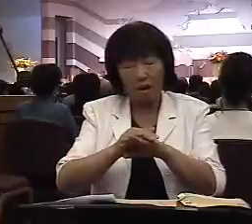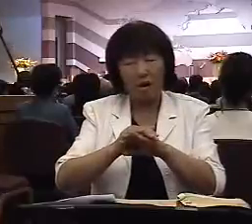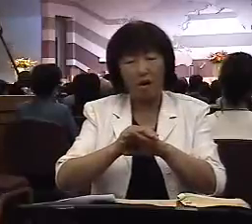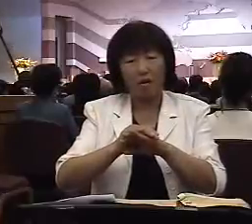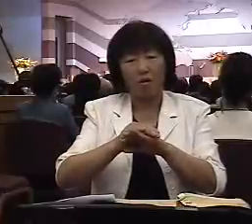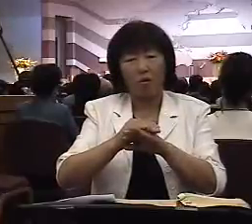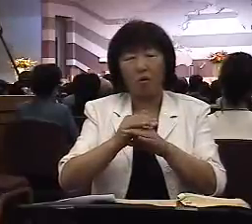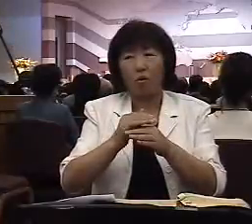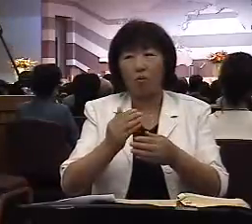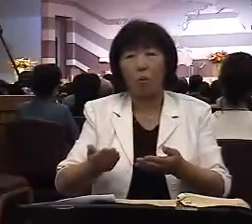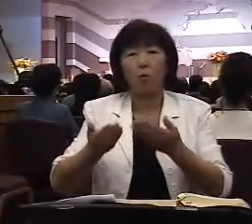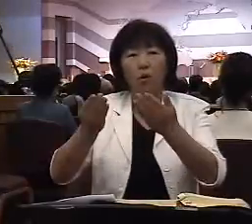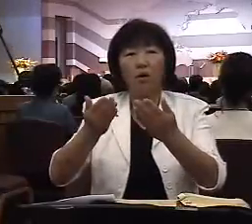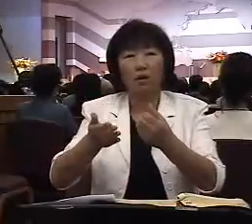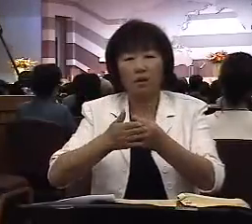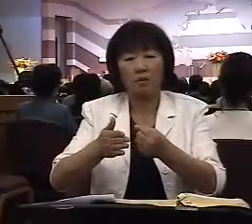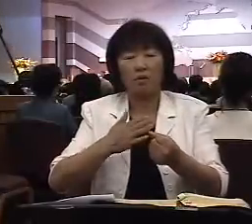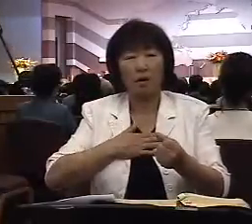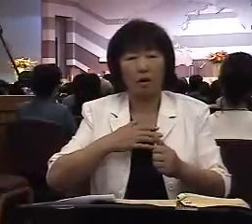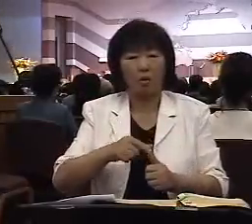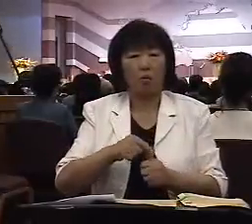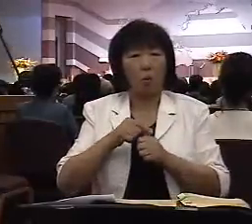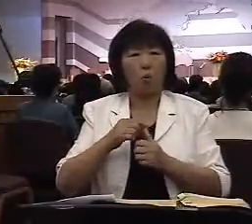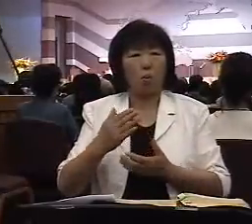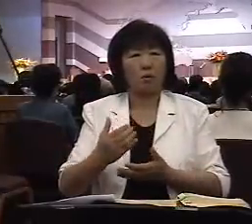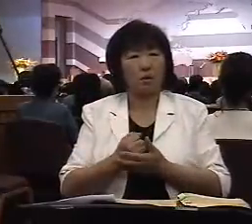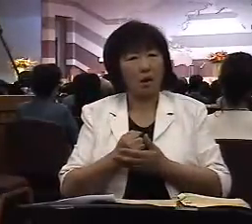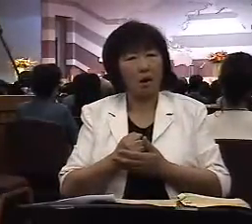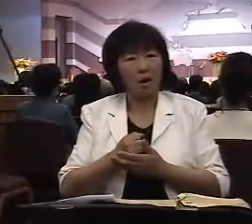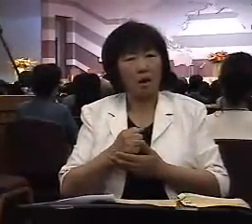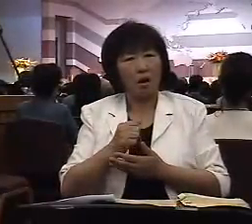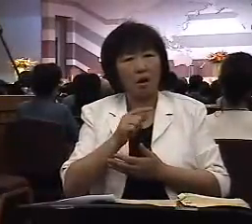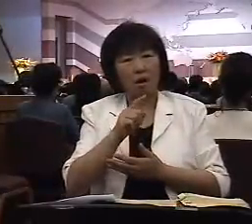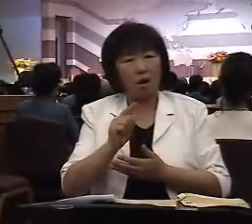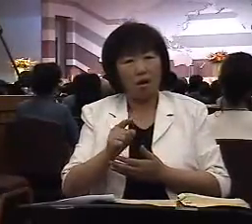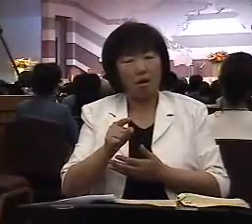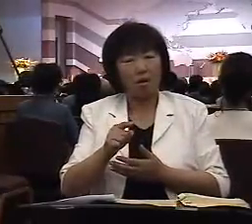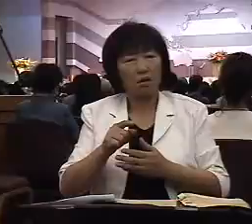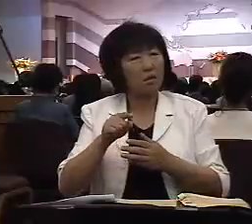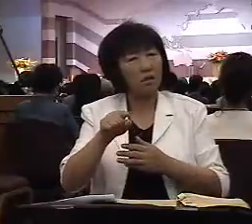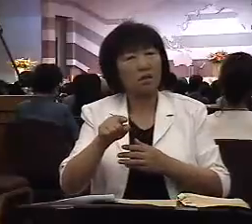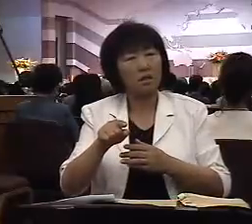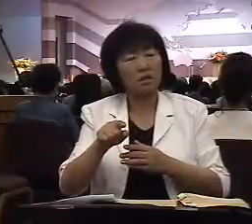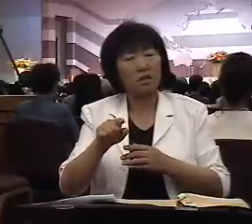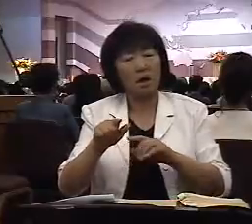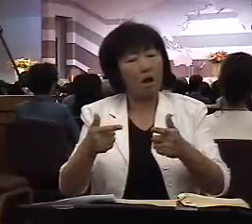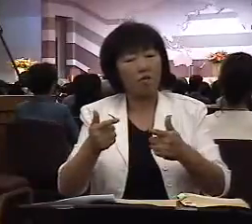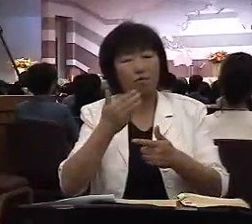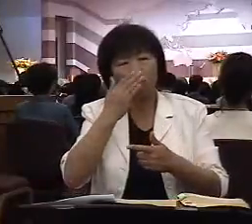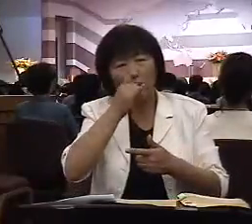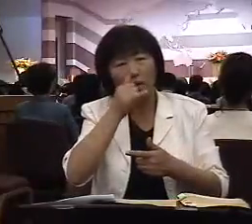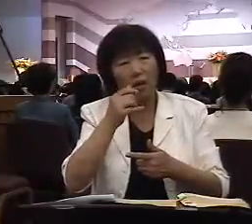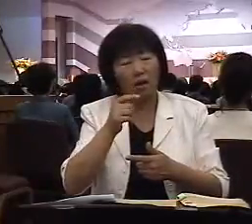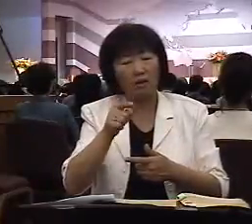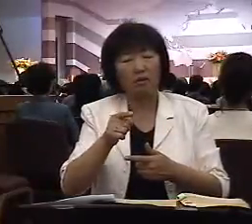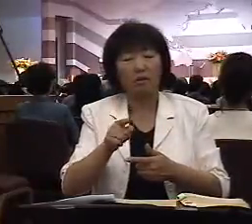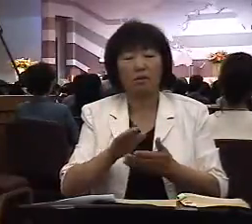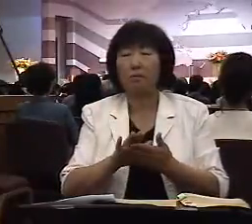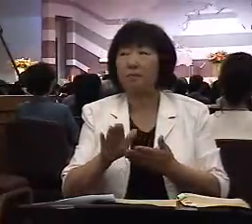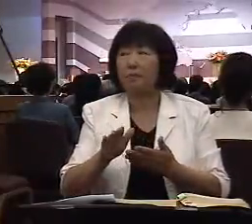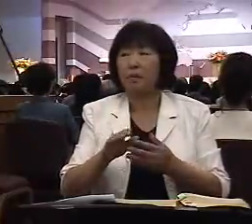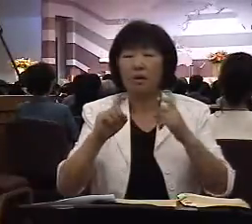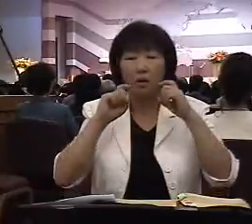기도하고 봉사하기 때문에 내가 구원받았으리라, 그렇지 않을 수도 있다는 것입니다. 여러분,